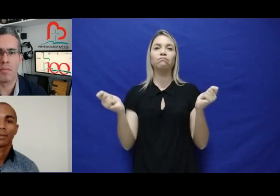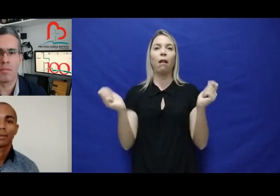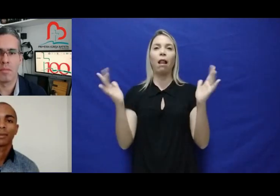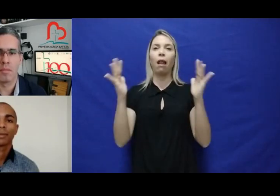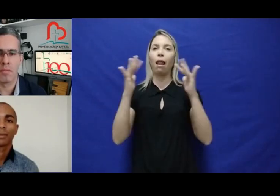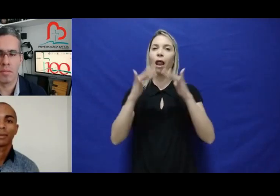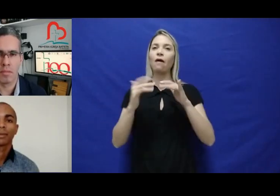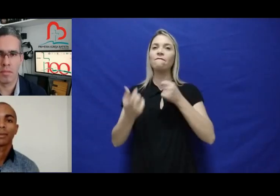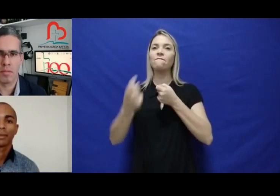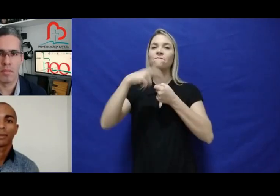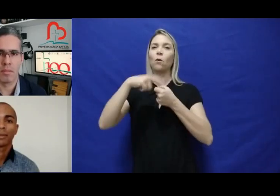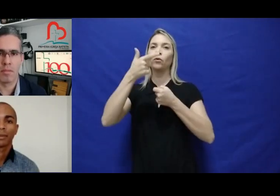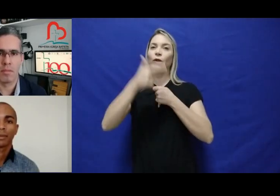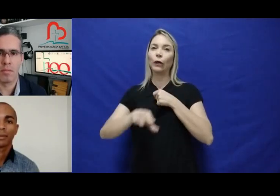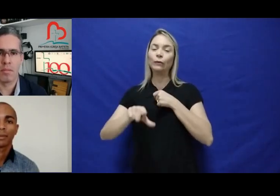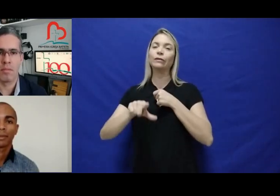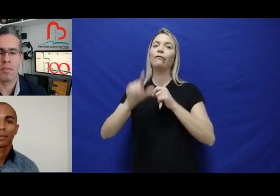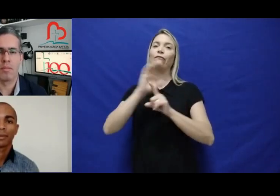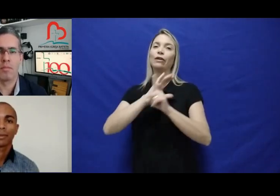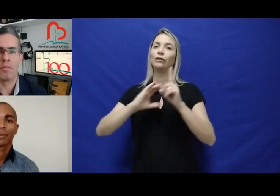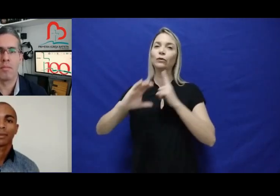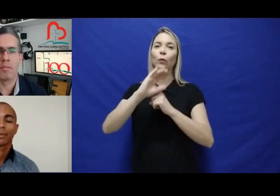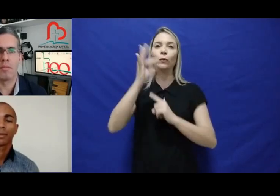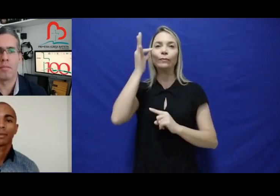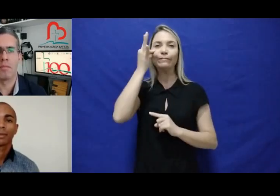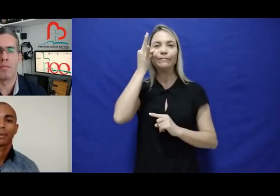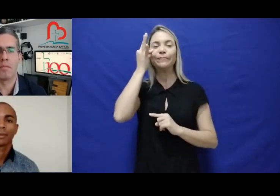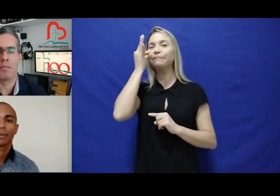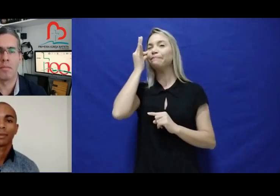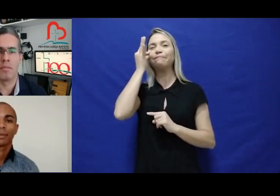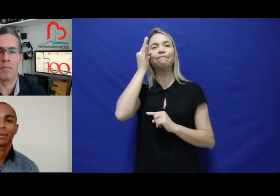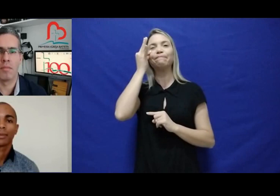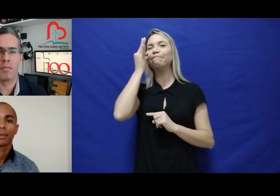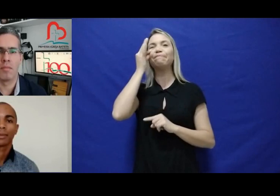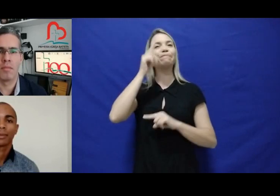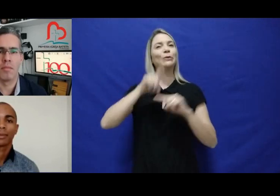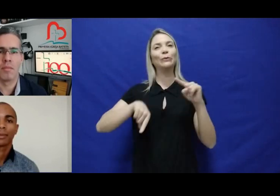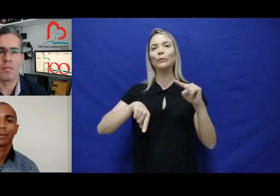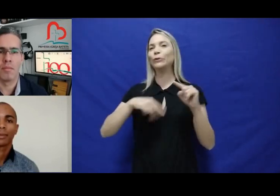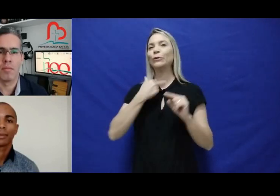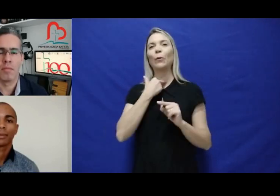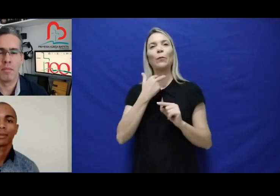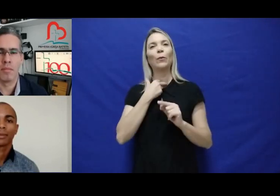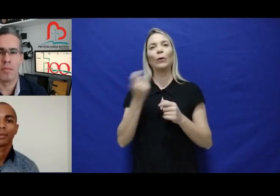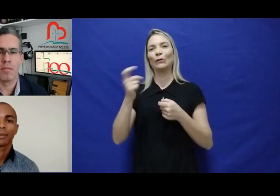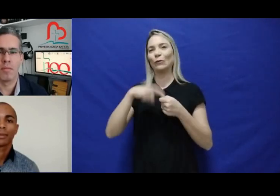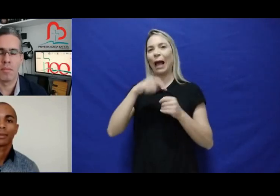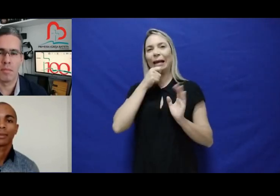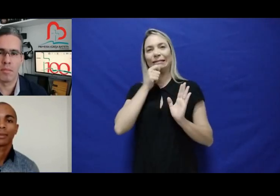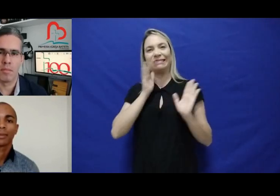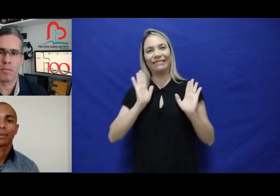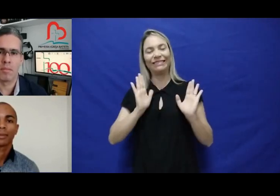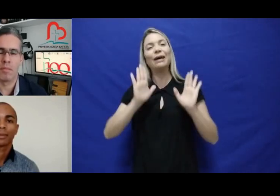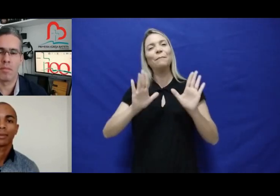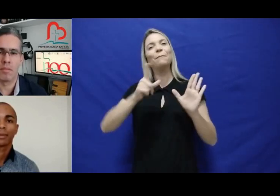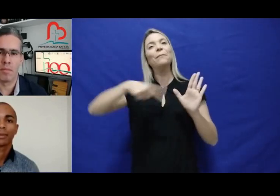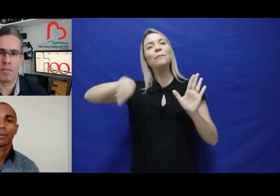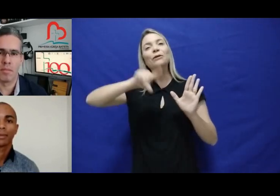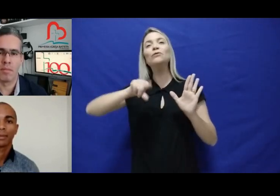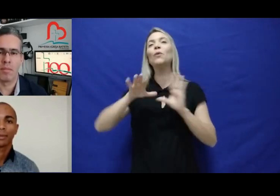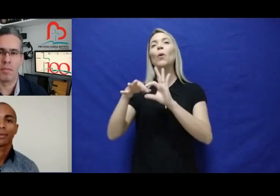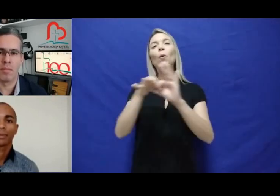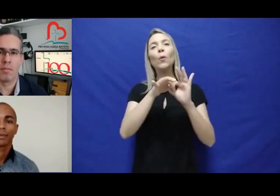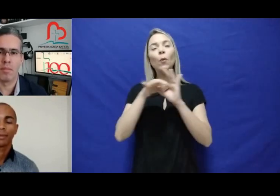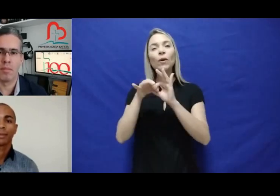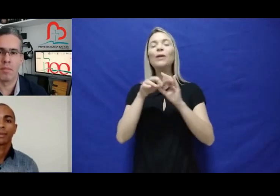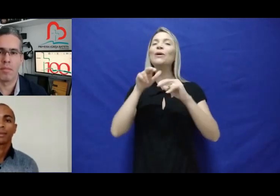ainda não temos autorização para voltarmos a nos reunir presencialmente, mas graças a Deus